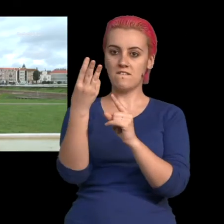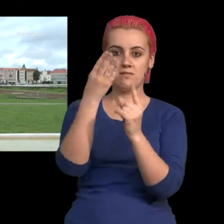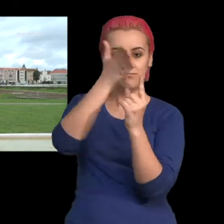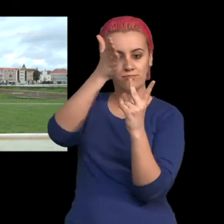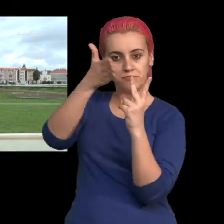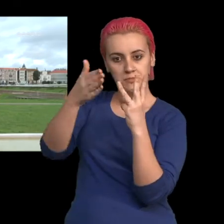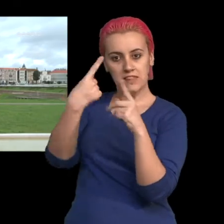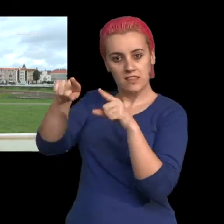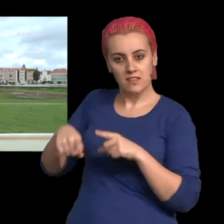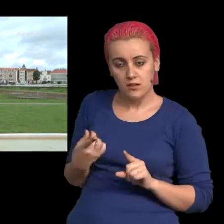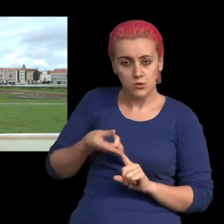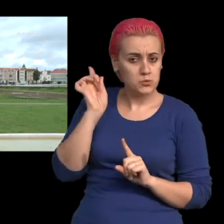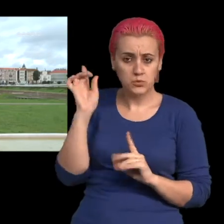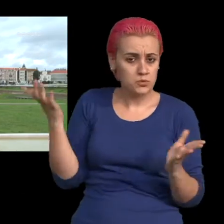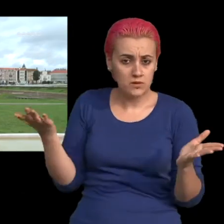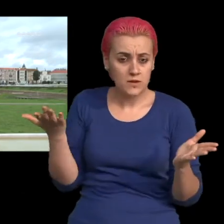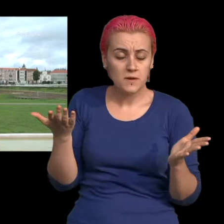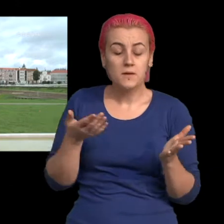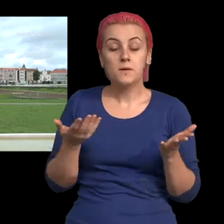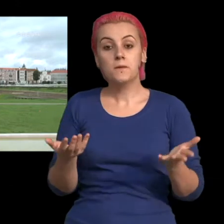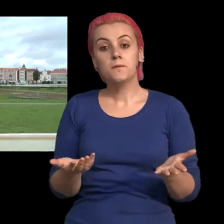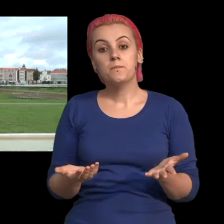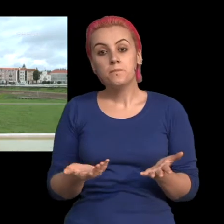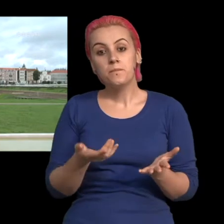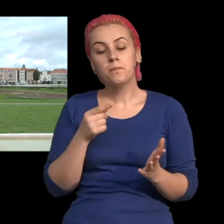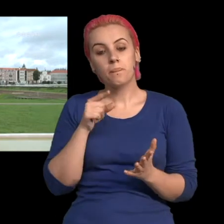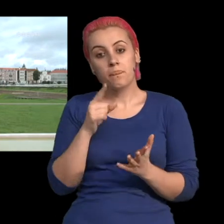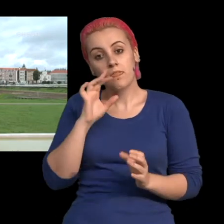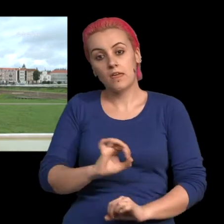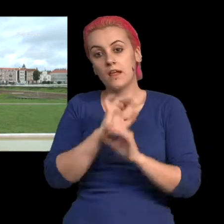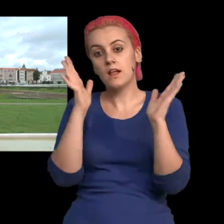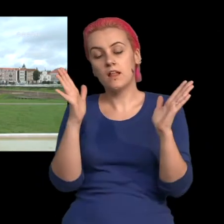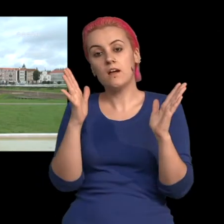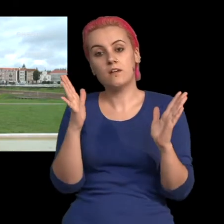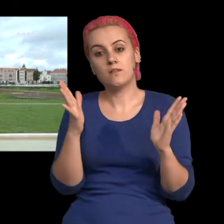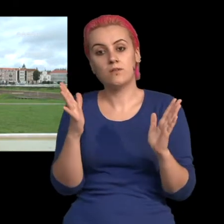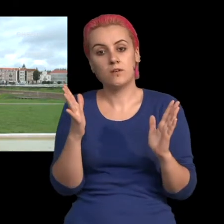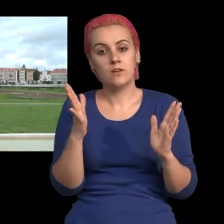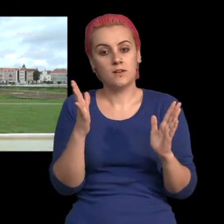sendo diferentes. Não é? Tem a diferentes